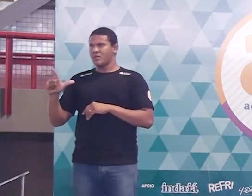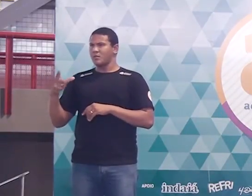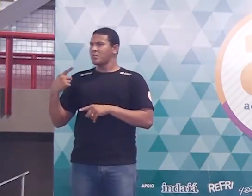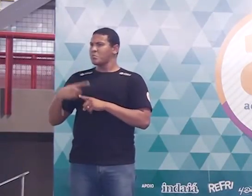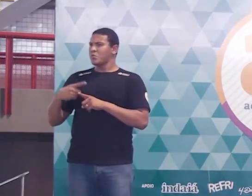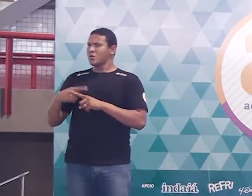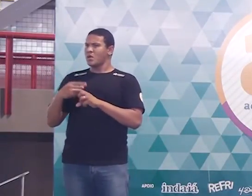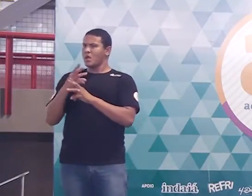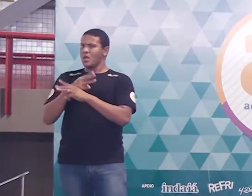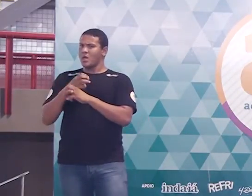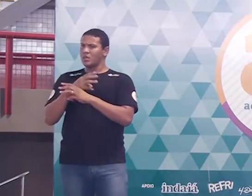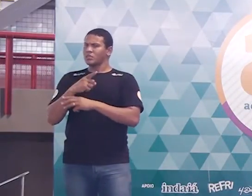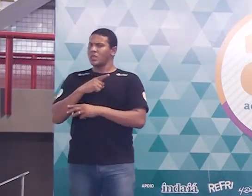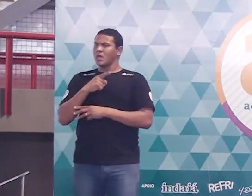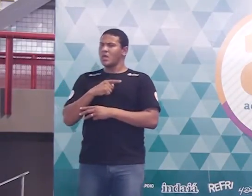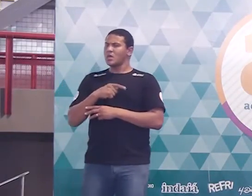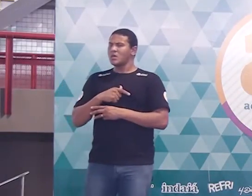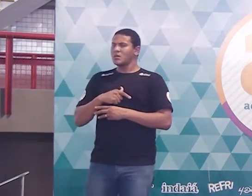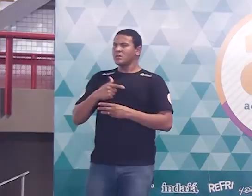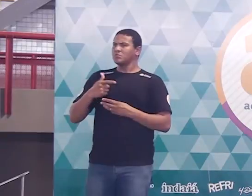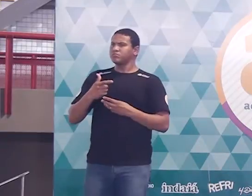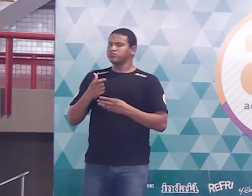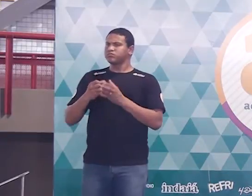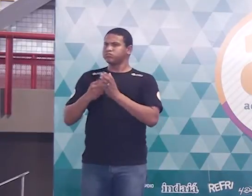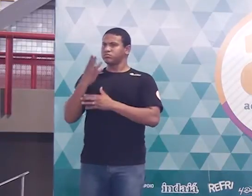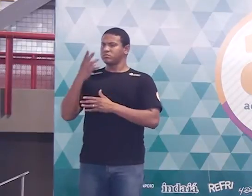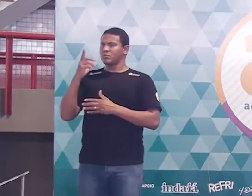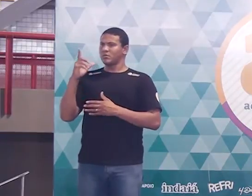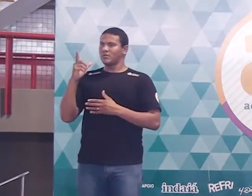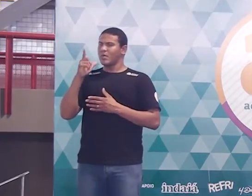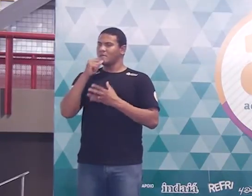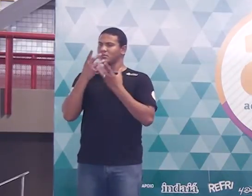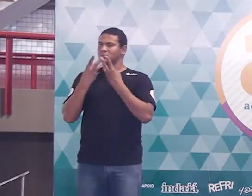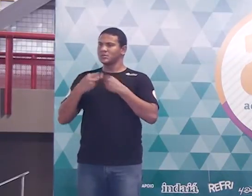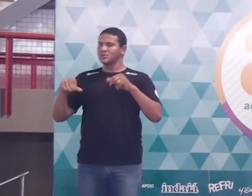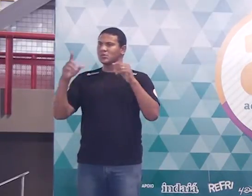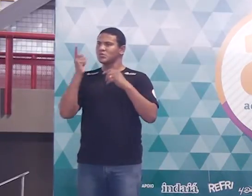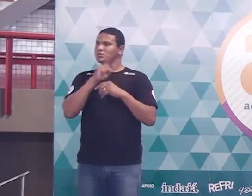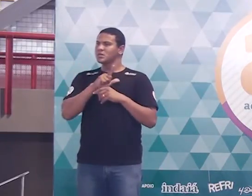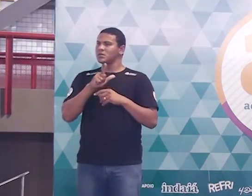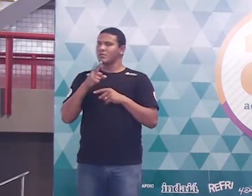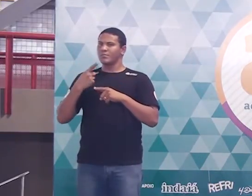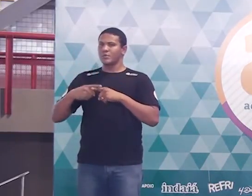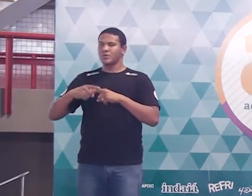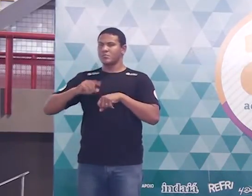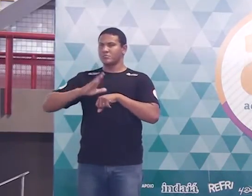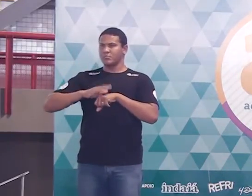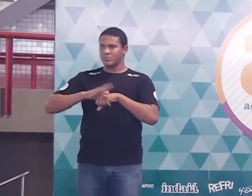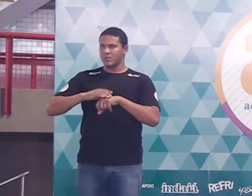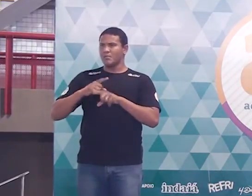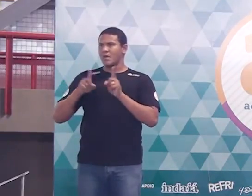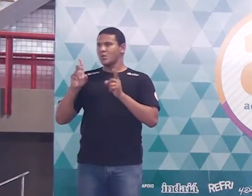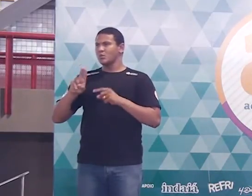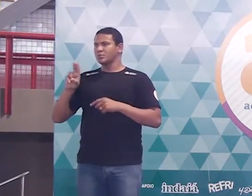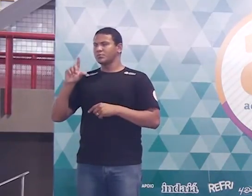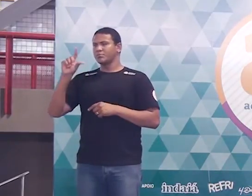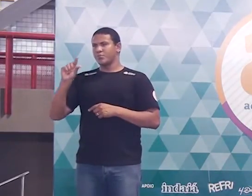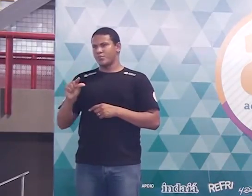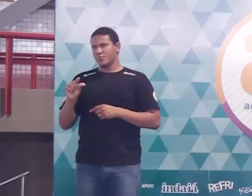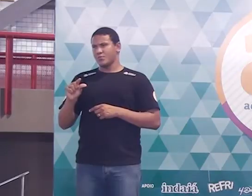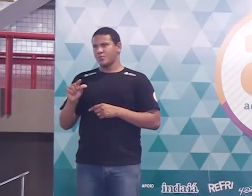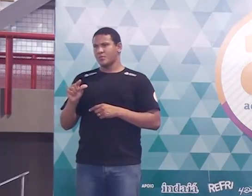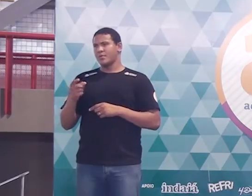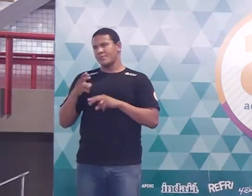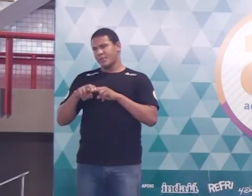muita produtividade líquida? Porque as algas produzem muito e consomem o quê? Pouco. Aí a taxa de